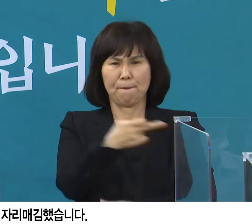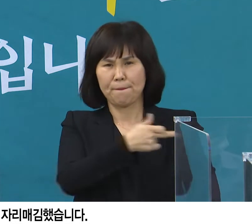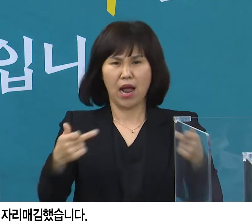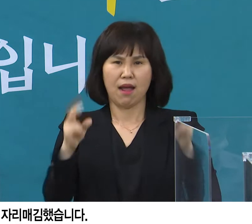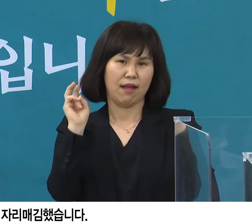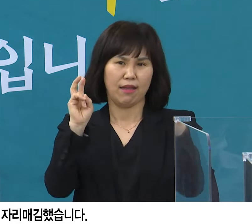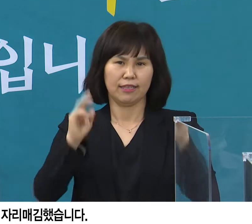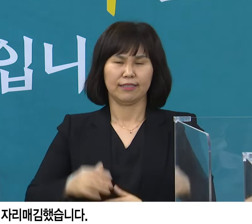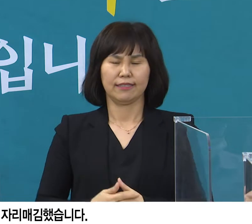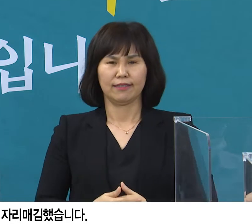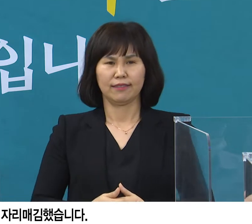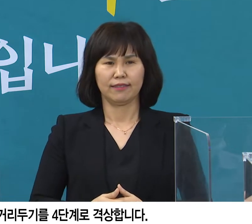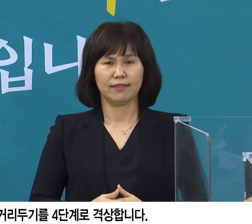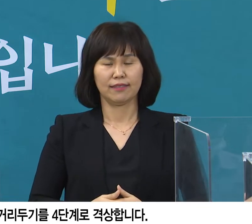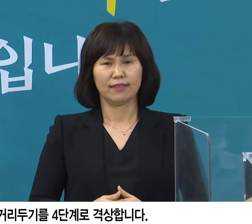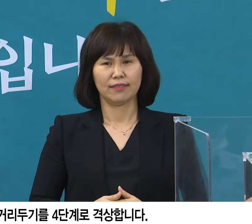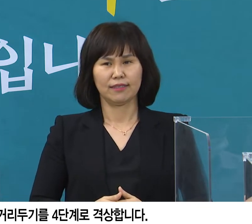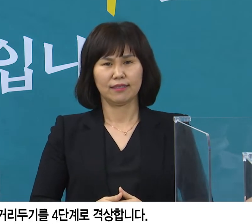분명한 상황입니다.